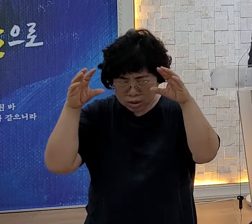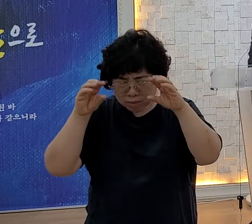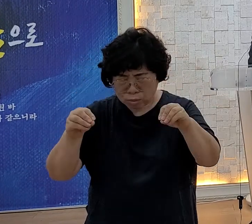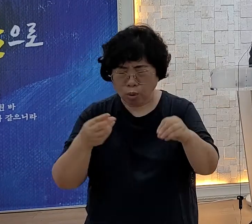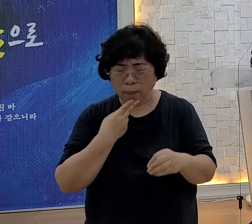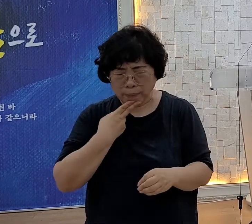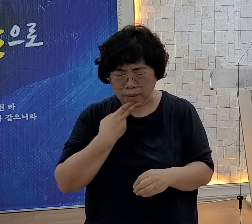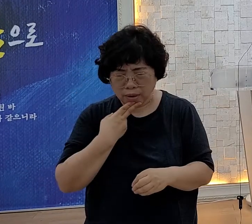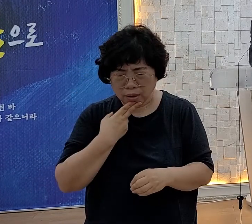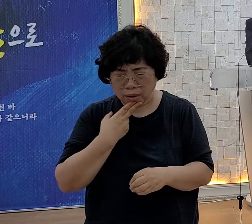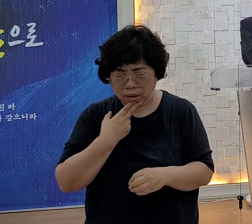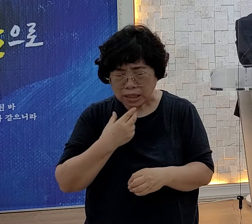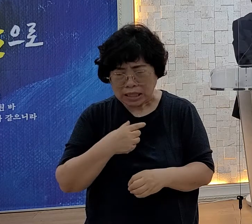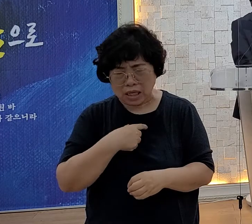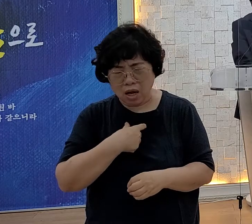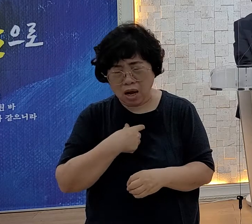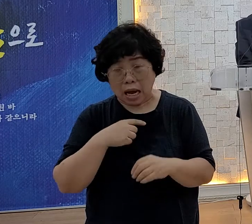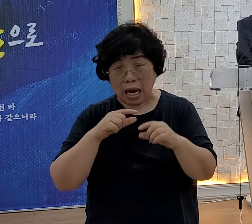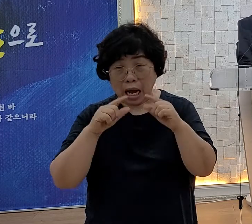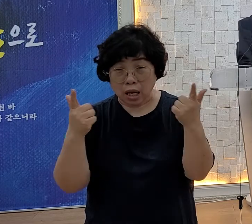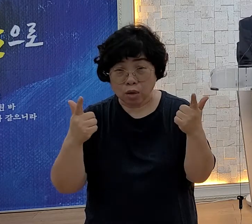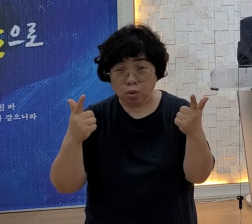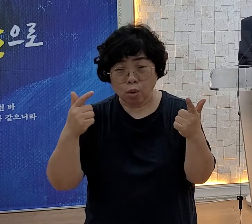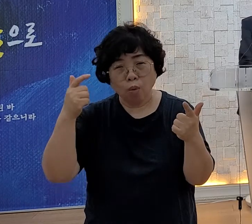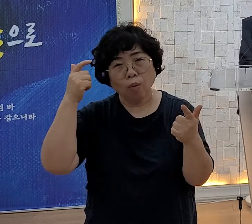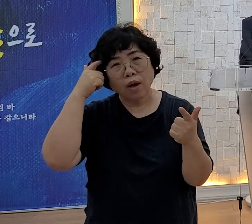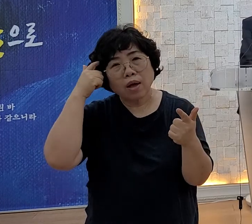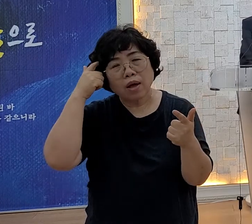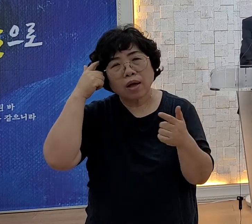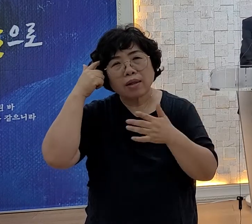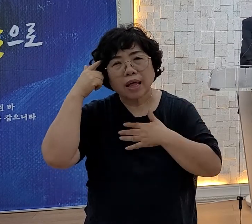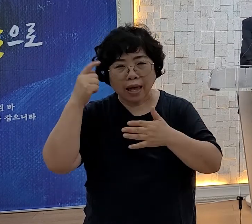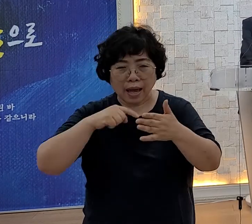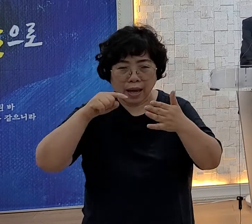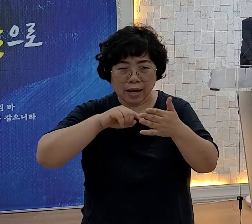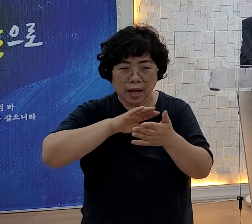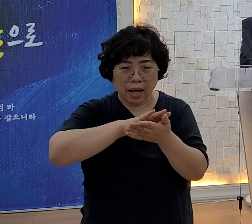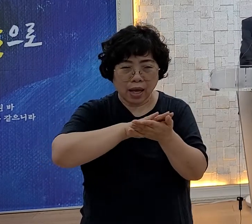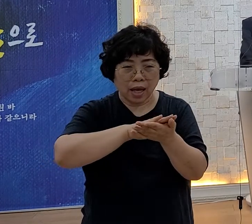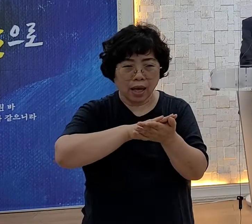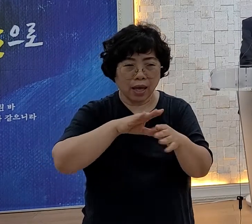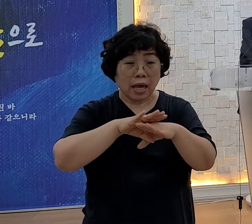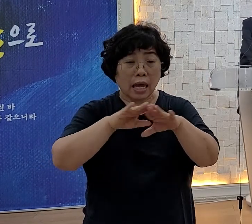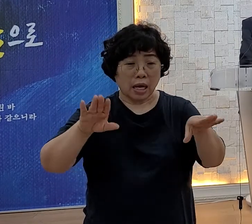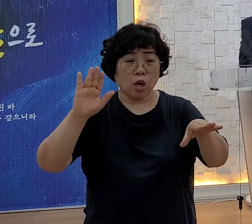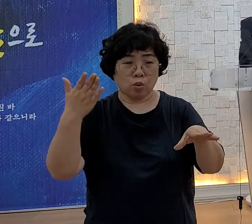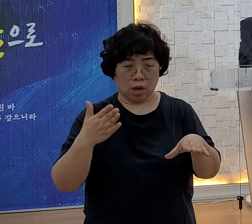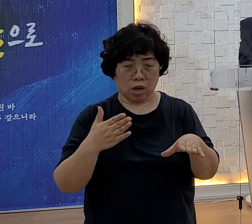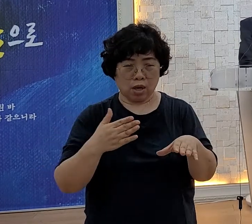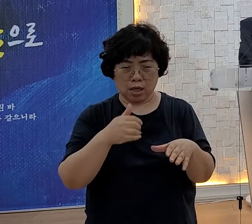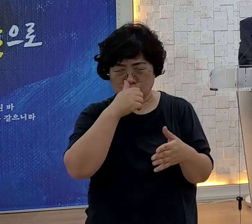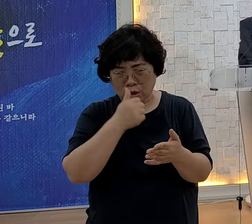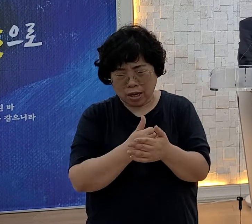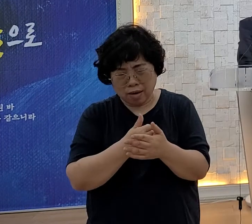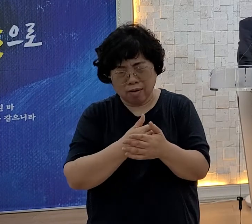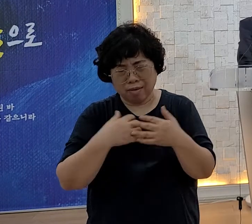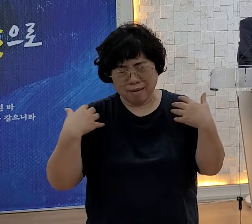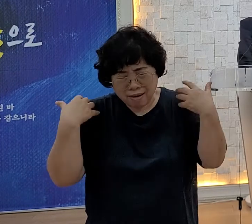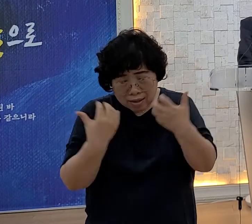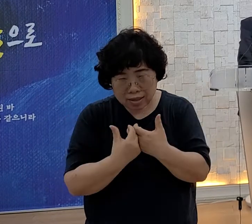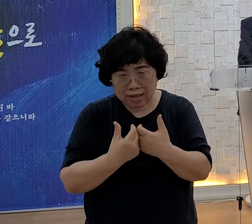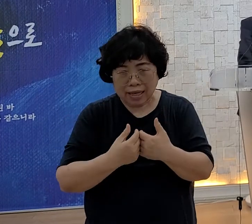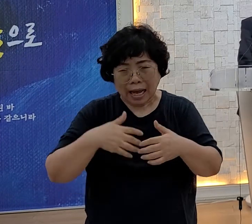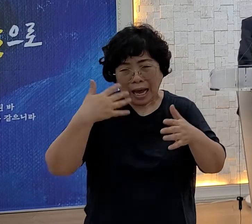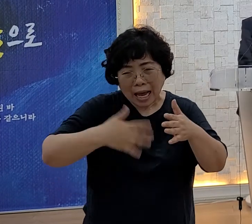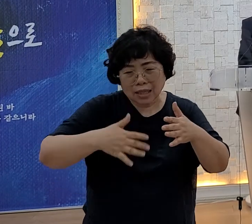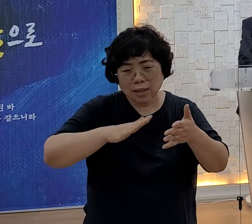아니라 우리에게 해결해야 될 문제가 있는 거예요. 모관한 부분, 죄에 가득한 부분, 아직도 깎이지